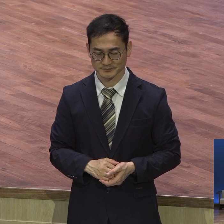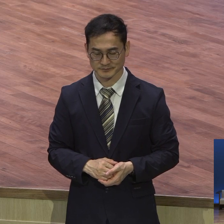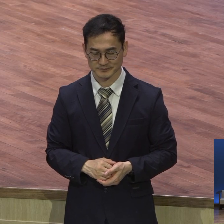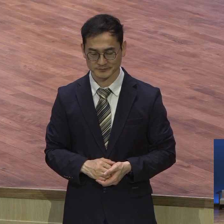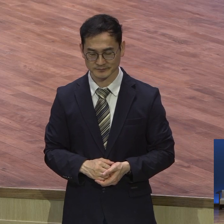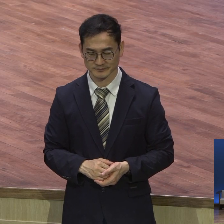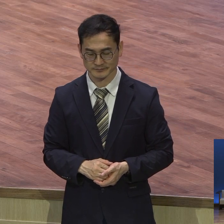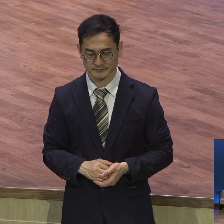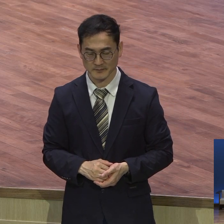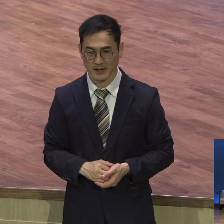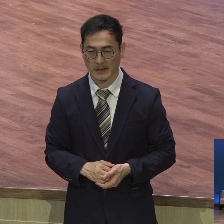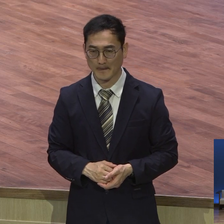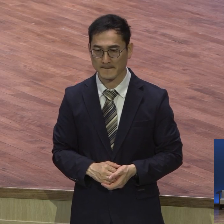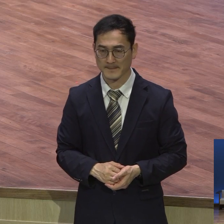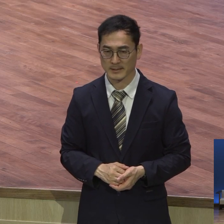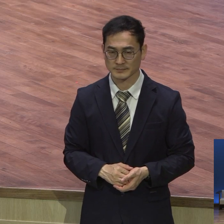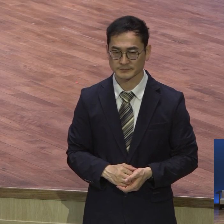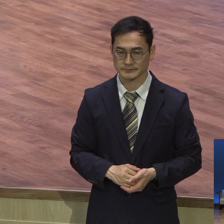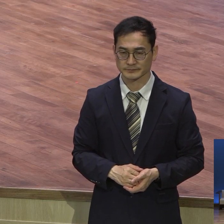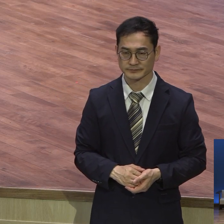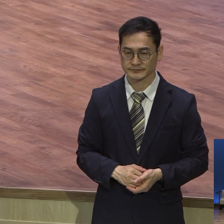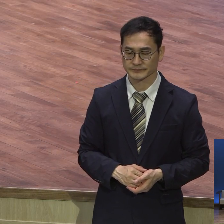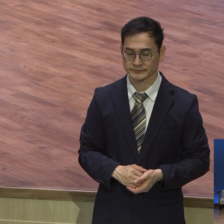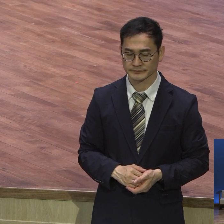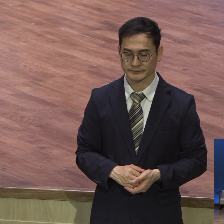사람 보고 세상을 만족 절대 없습니다